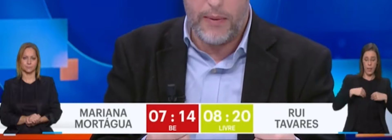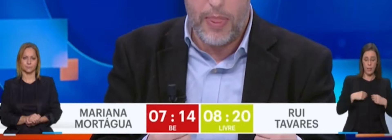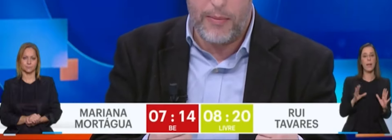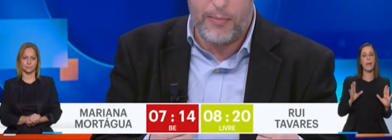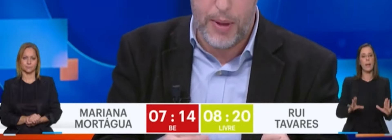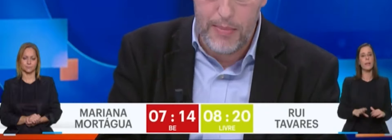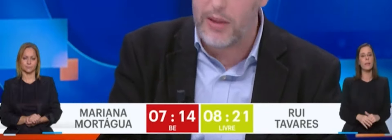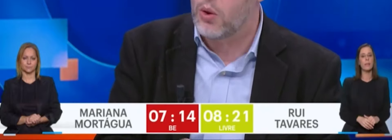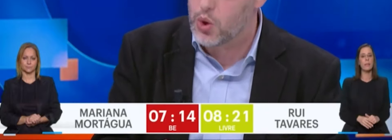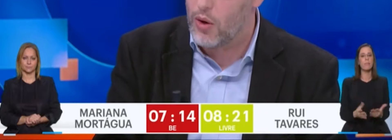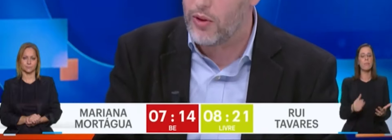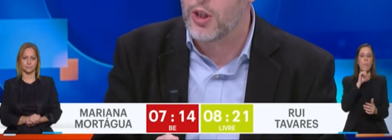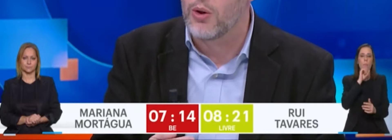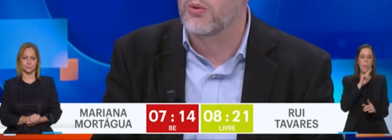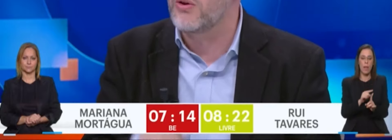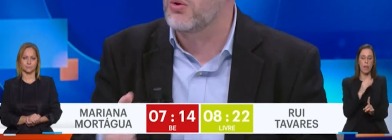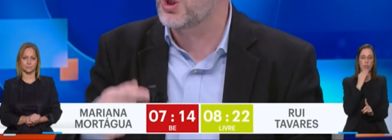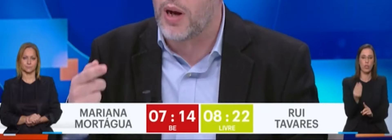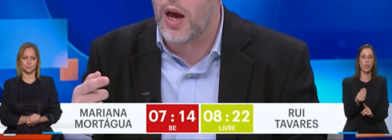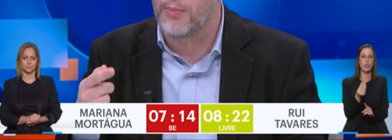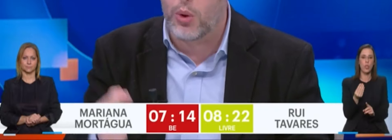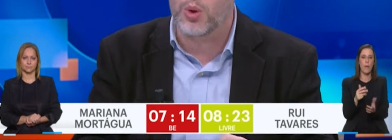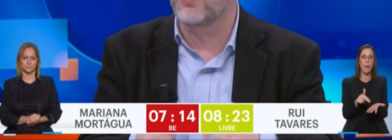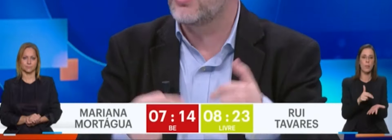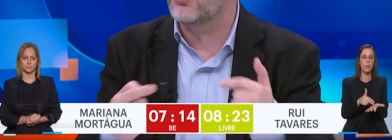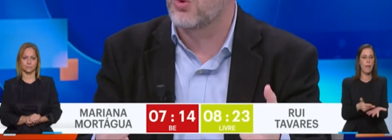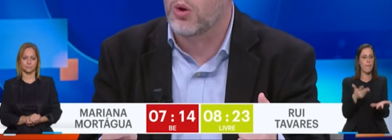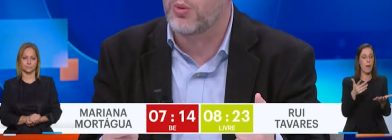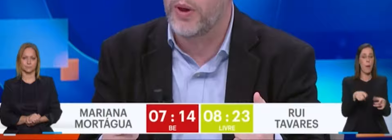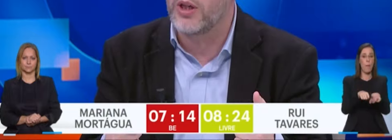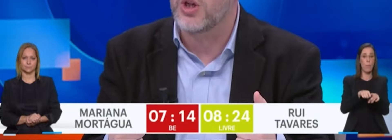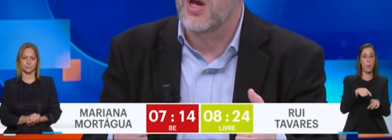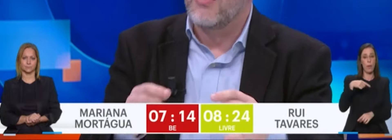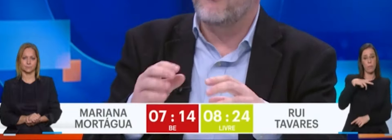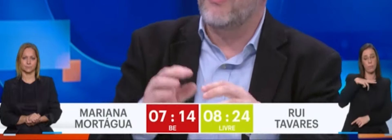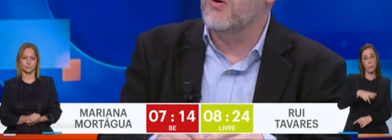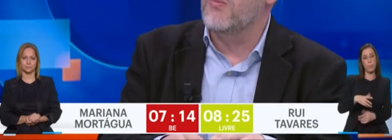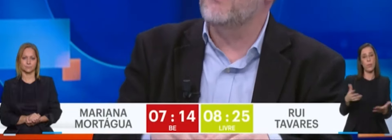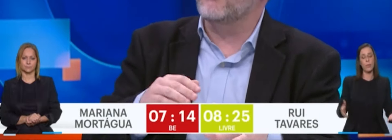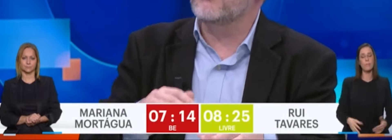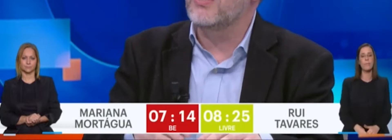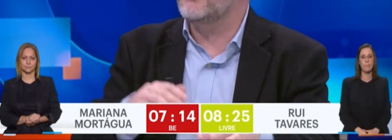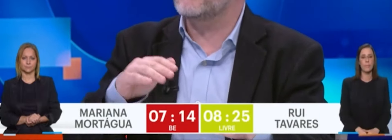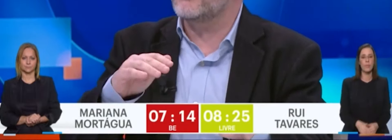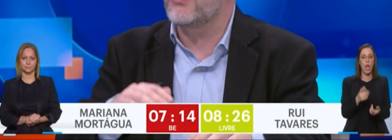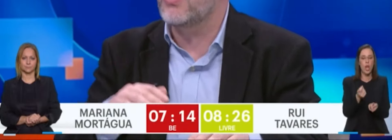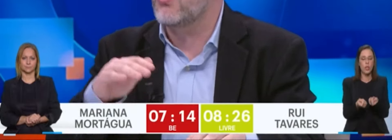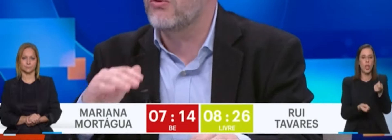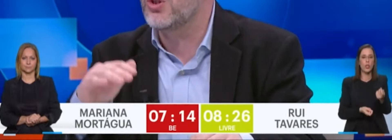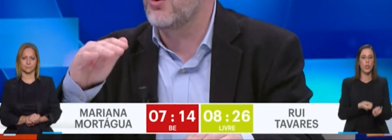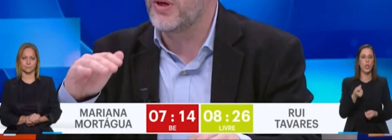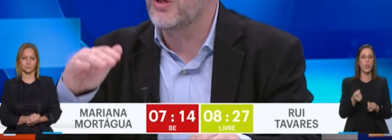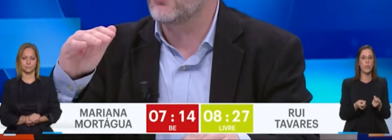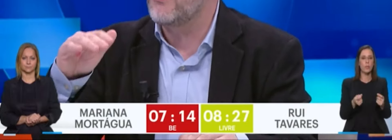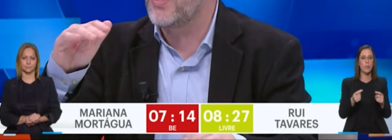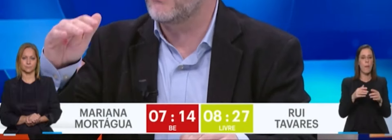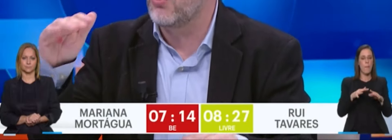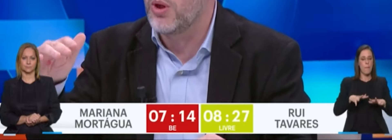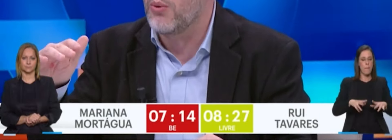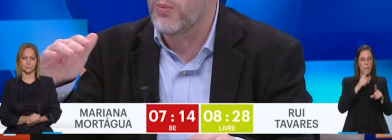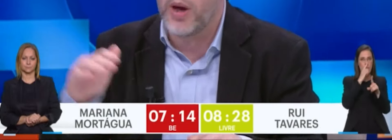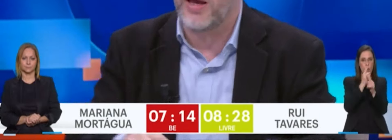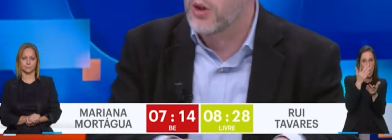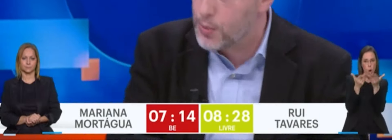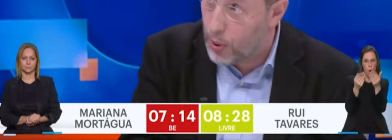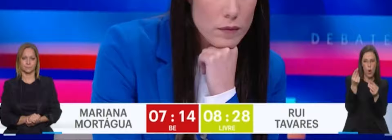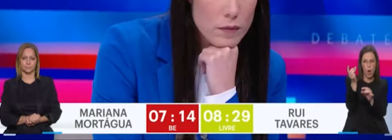a permite aos jovens que não tenham que esperar porque os políticos do nosso país venham pul latinamente a fazer convergir o país com a média